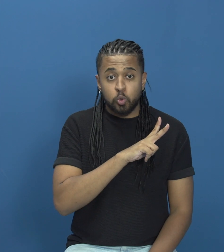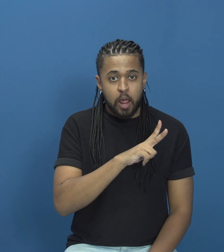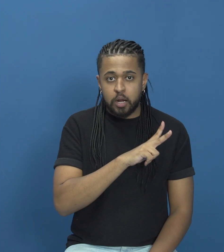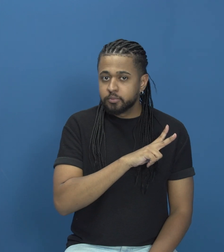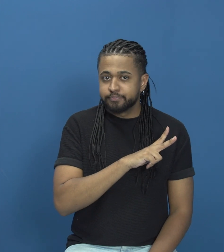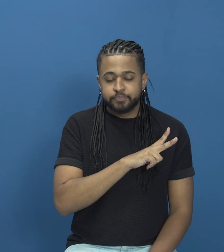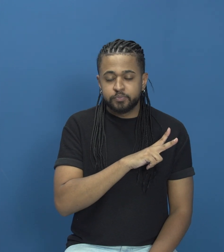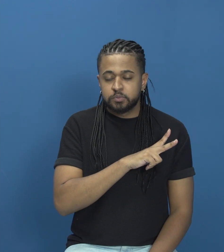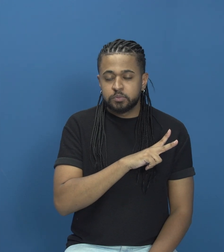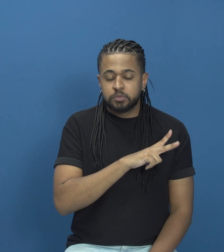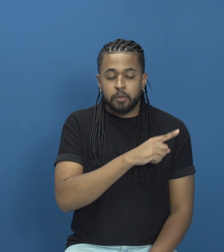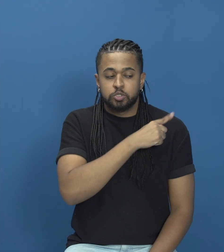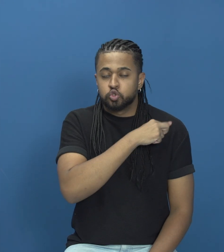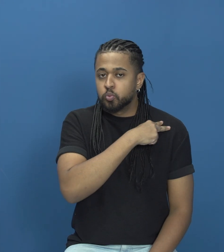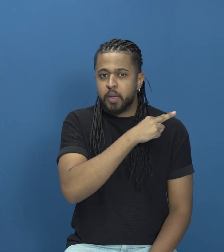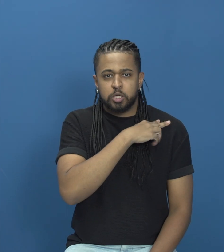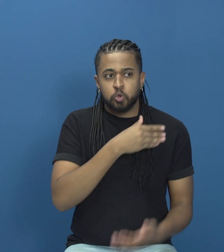particulares, parte do ensino médio,